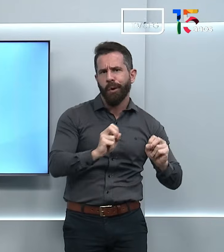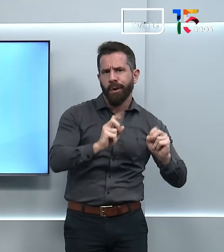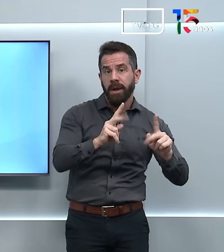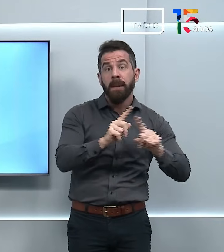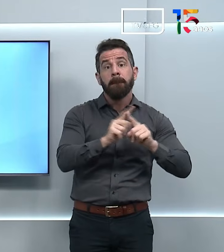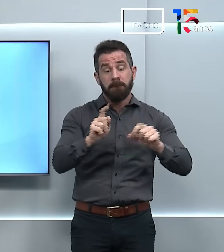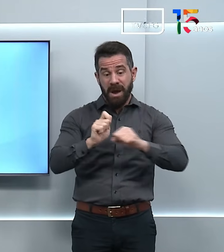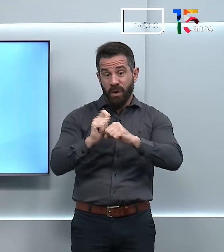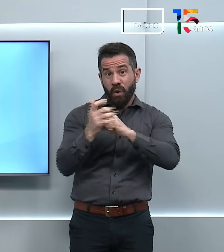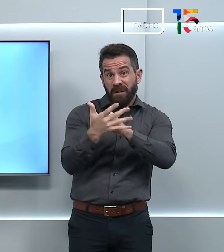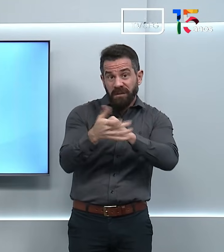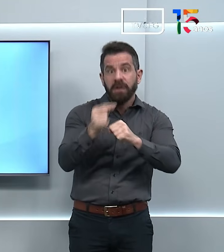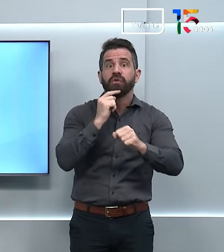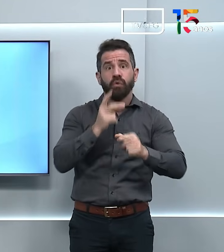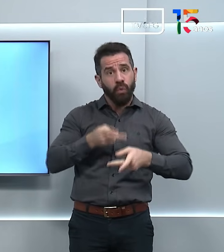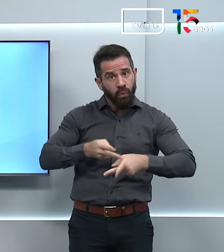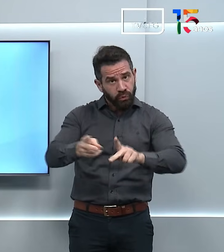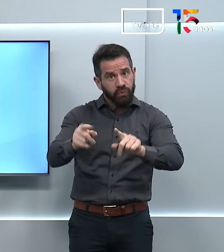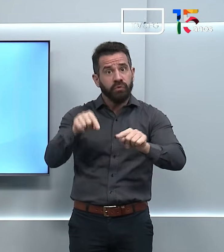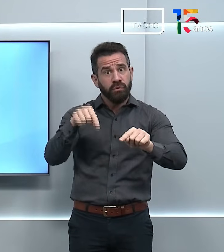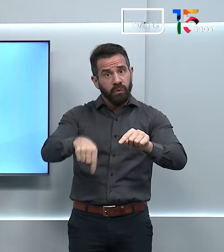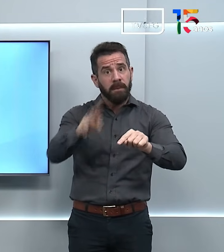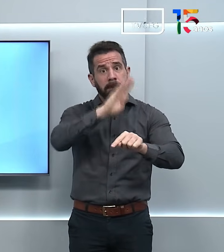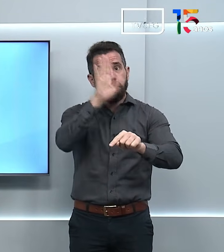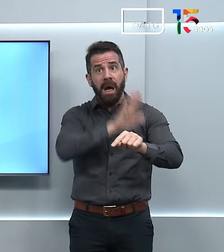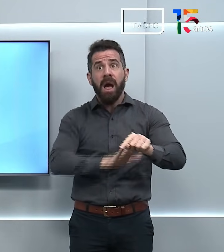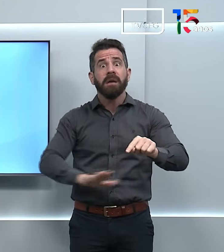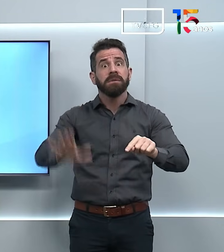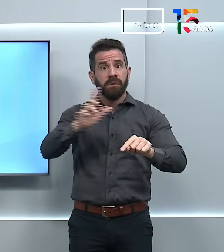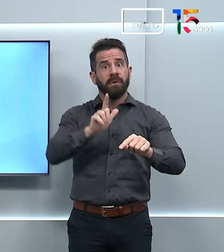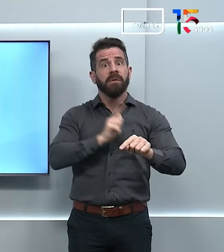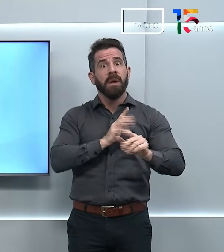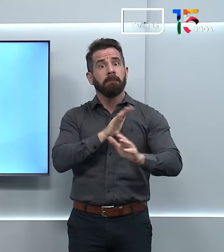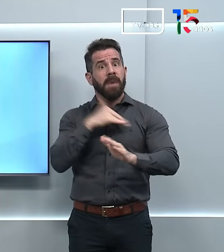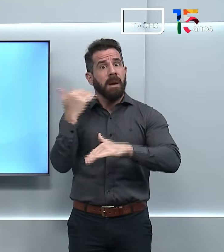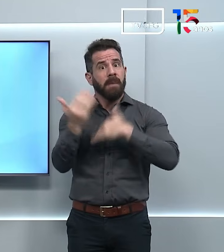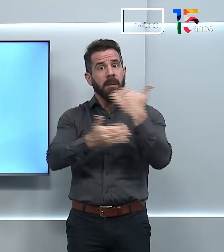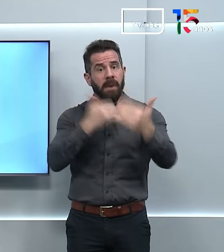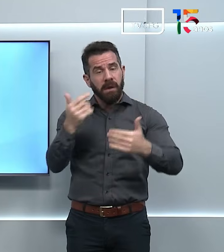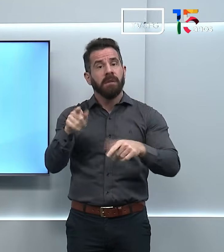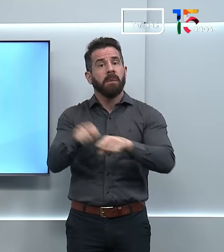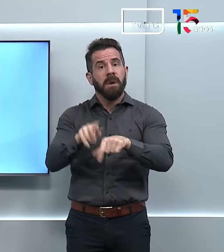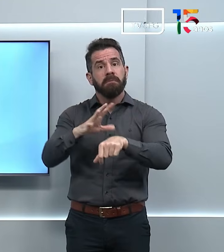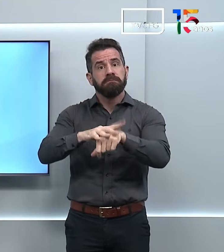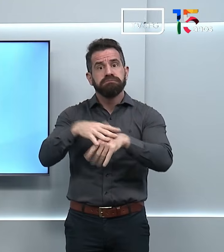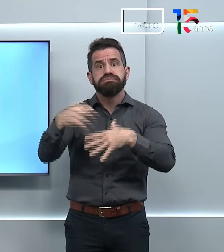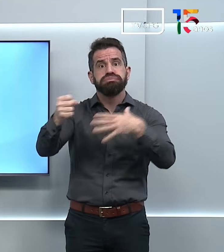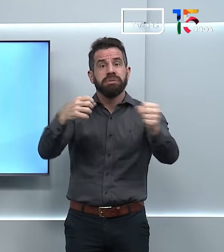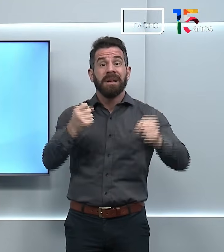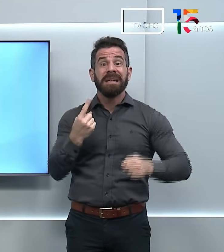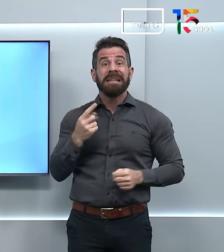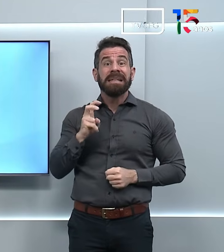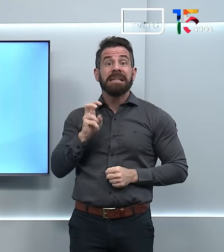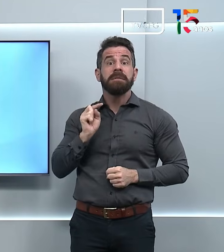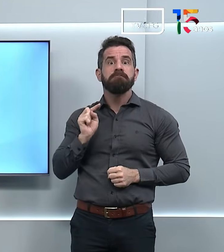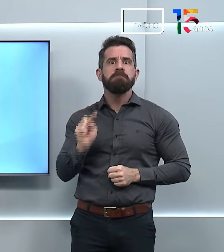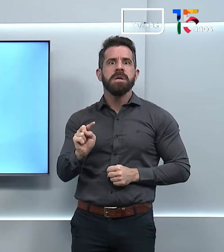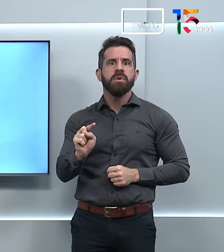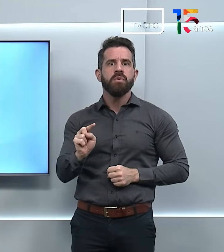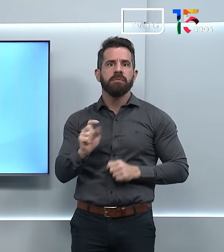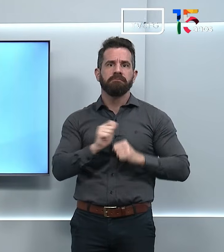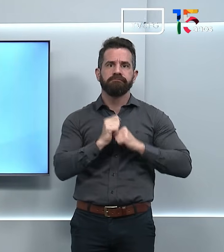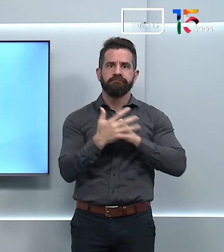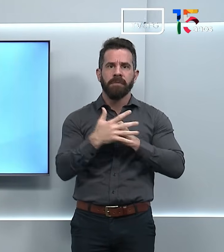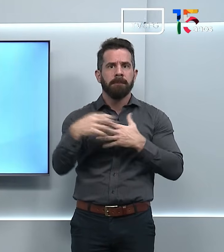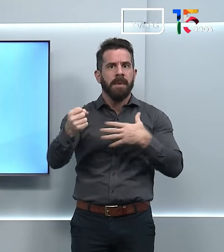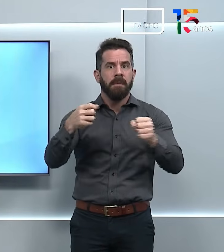Covid continua fazendo vítimas em todo o Brasil. Aqui em Goiás foram mais de 15 mil infecções pelo coronavírus, só